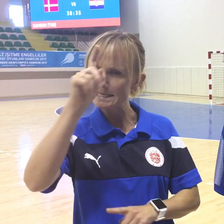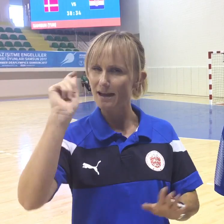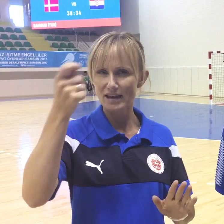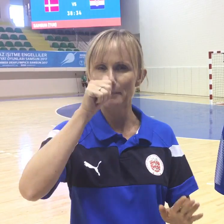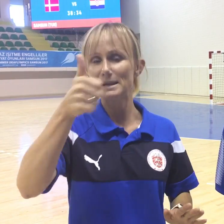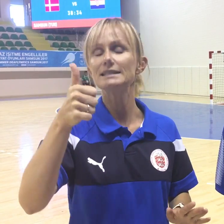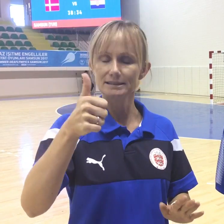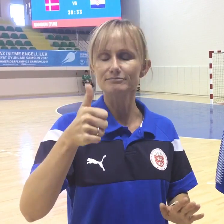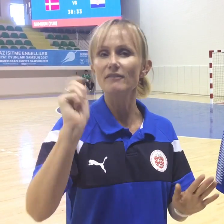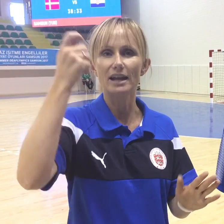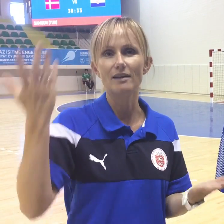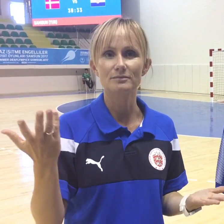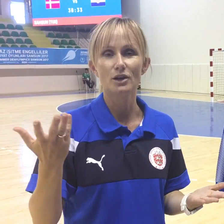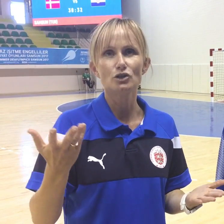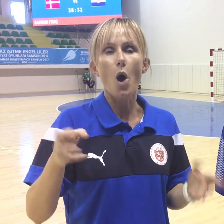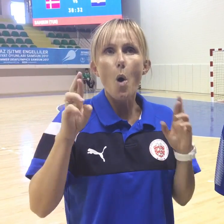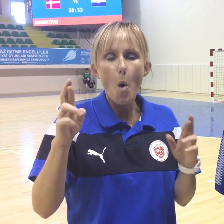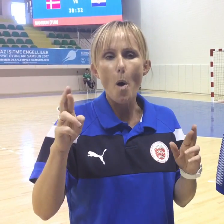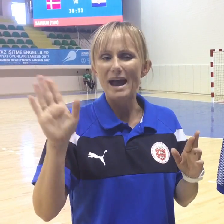skal tage dem mere end tyskerne, og helst gerne vinde og tage de to point.